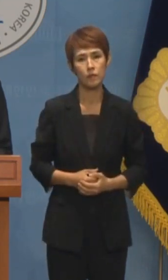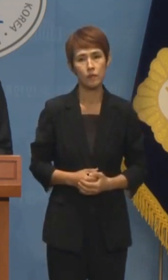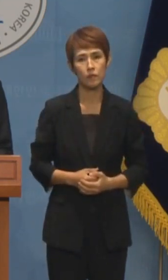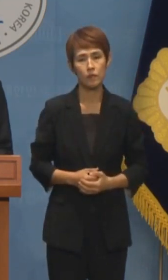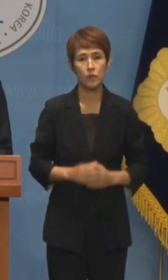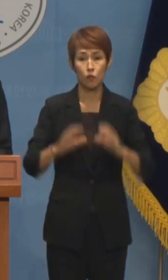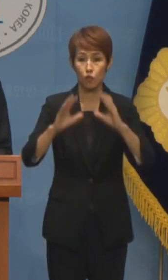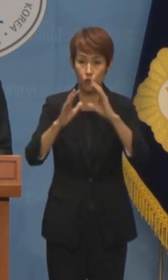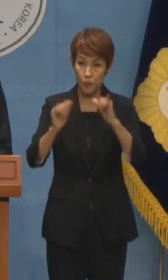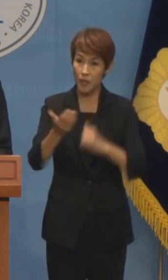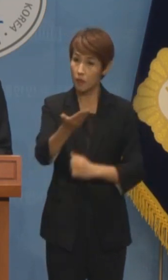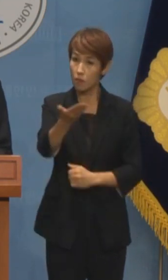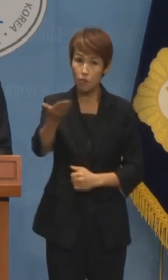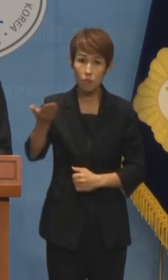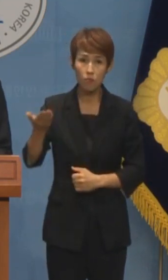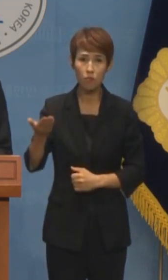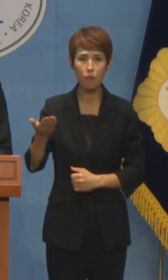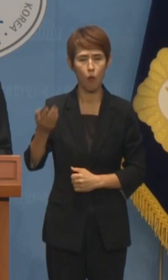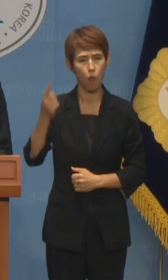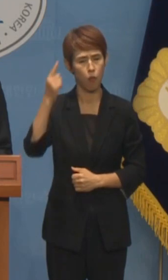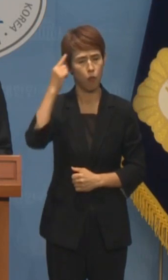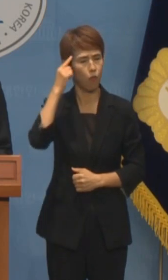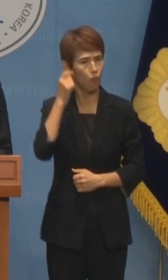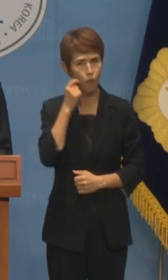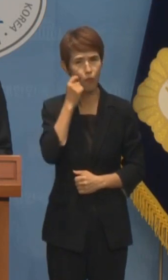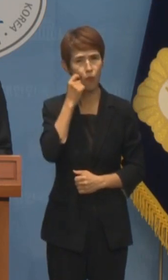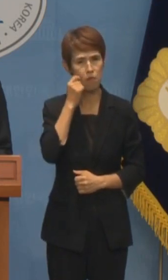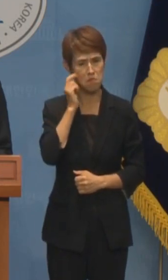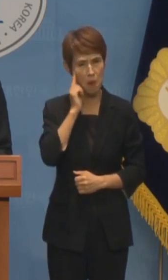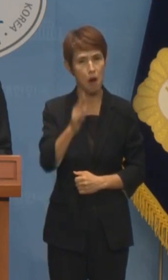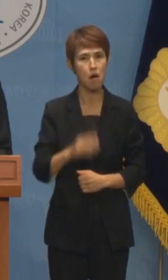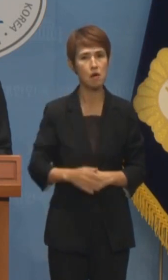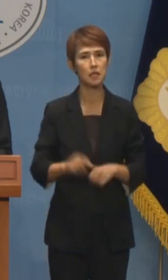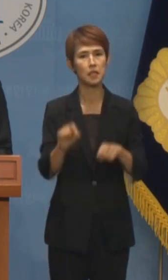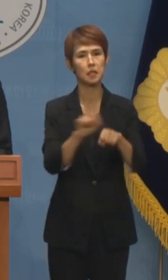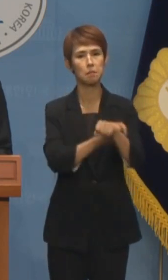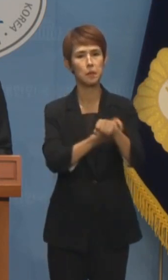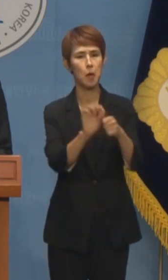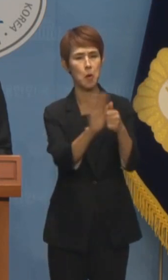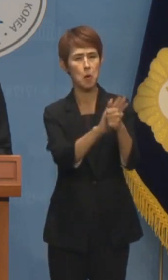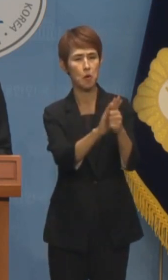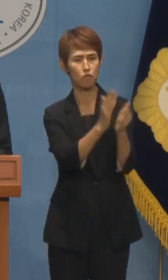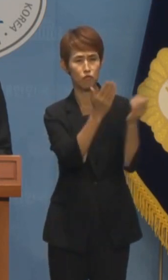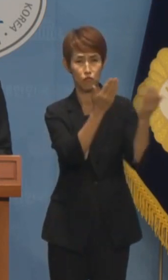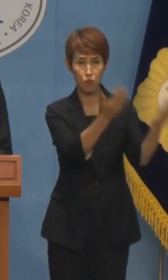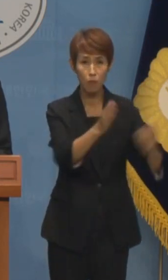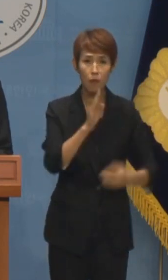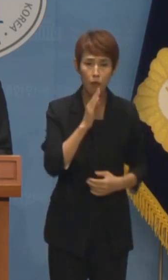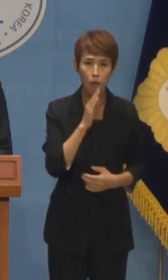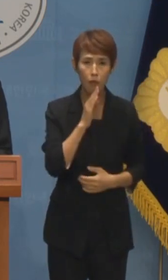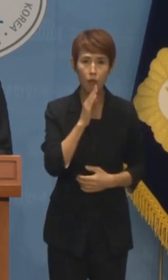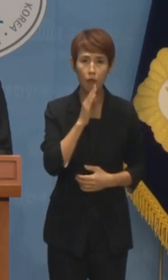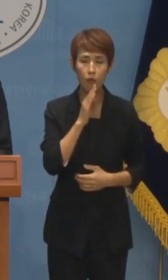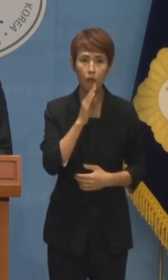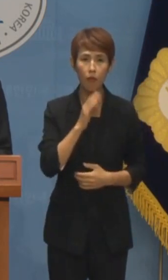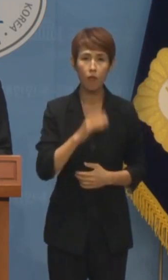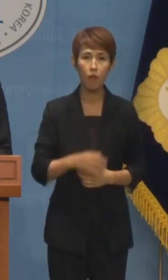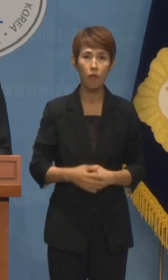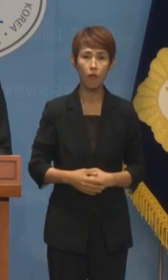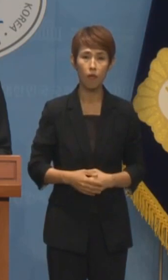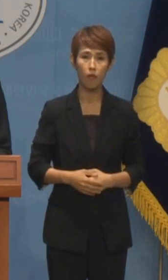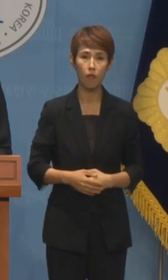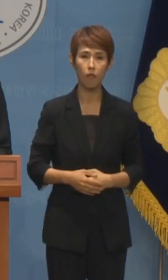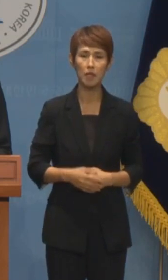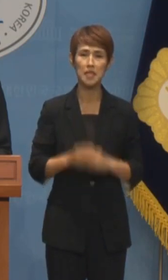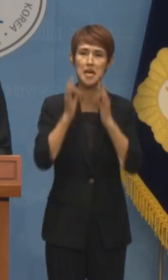일반 국민이라면 상상조차 할 수 없는 특별 대우를 받으면서 어떻게